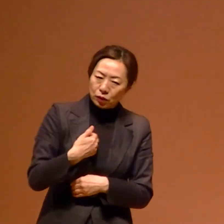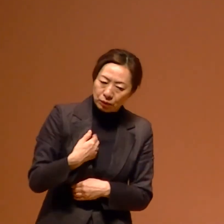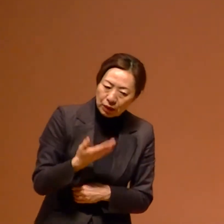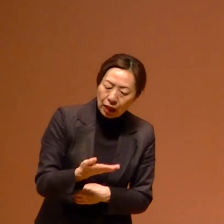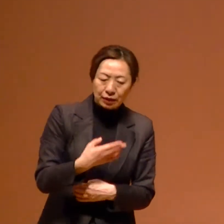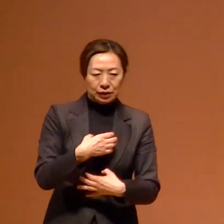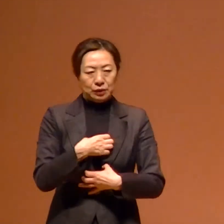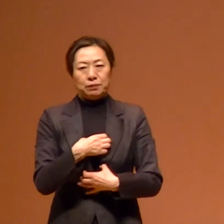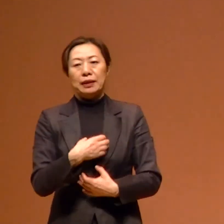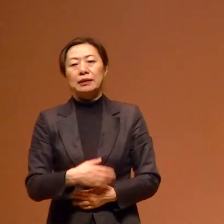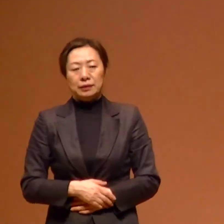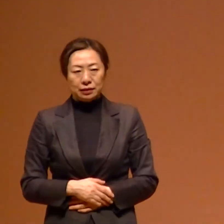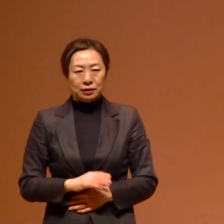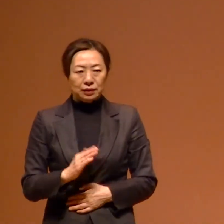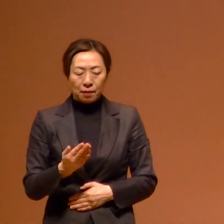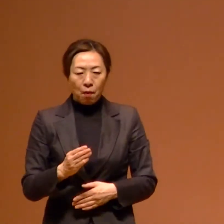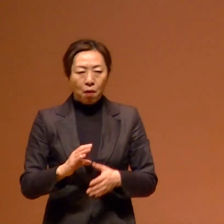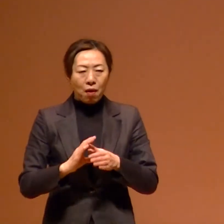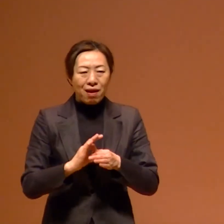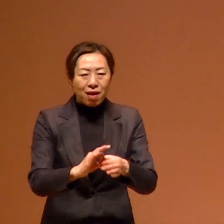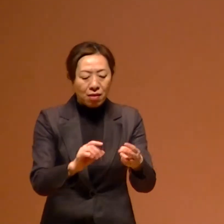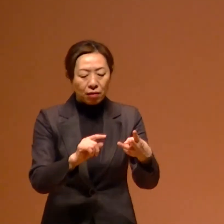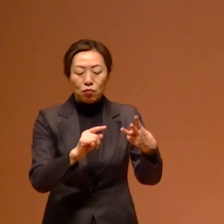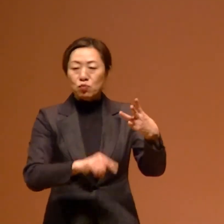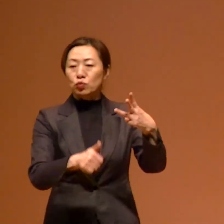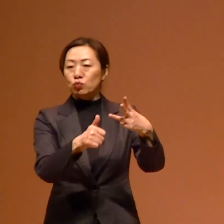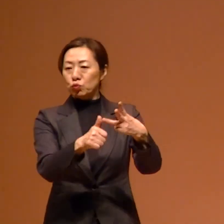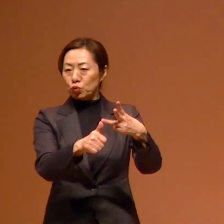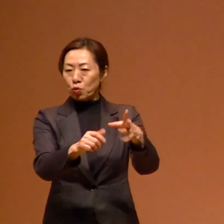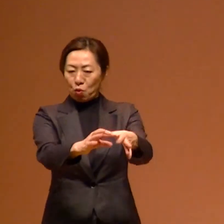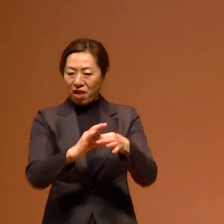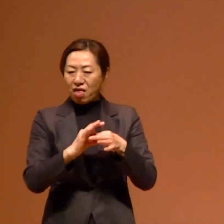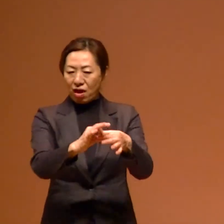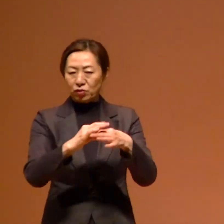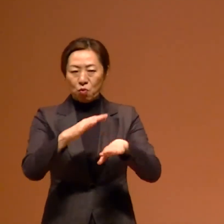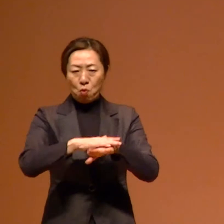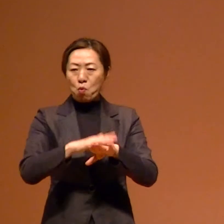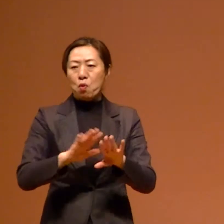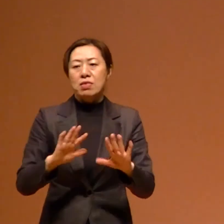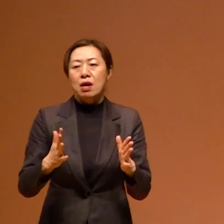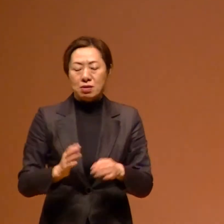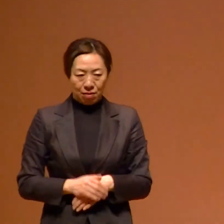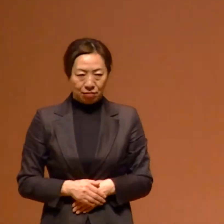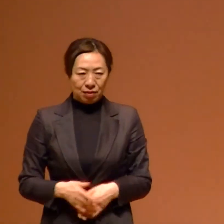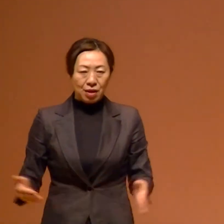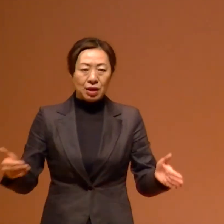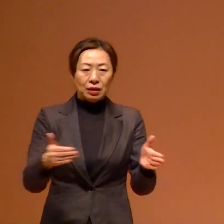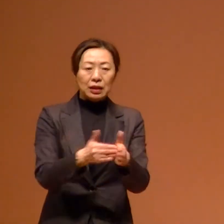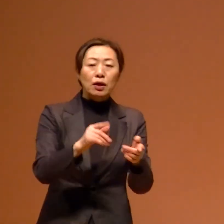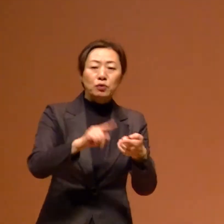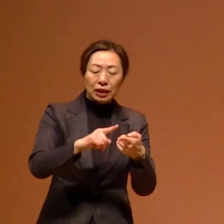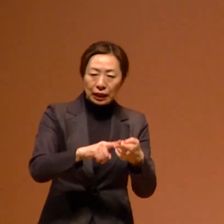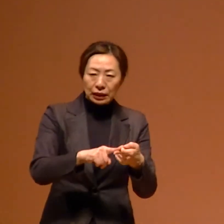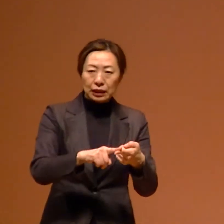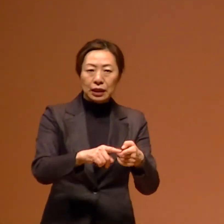で、でも連絡取りようがなくて、最終的に確認取れたのが3日